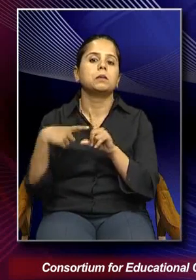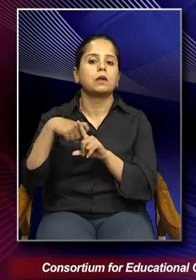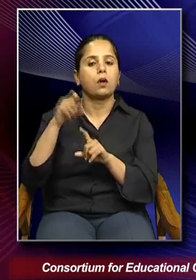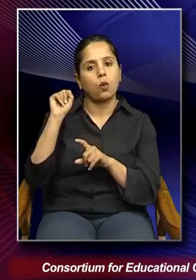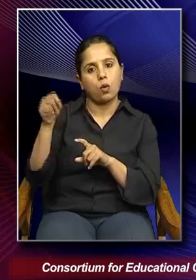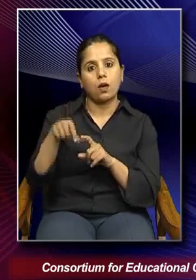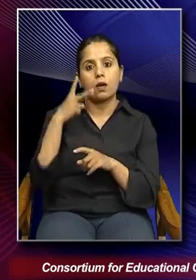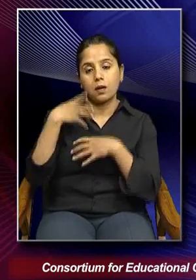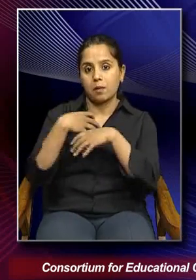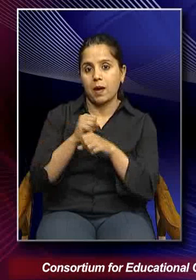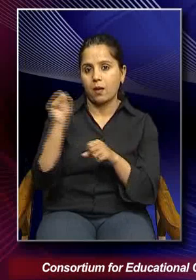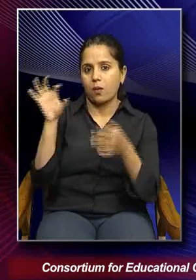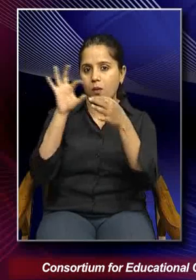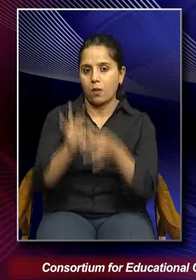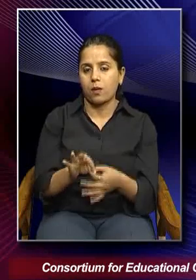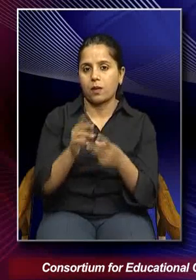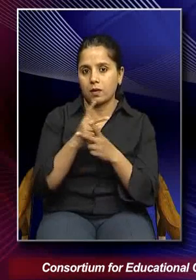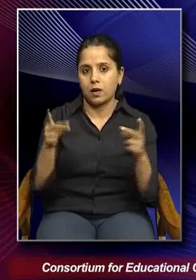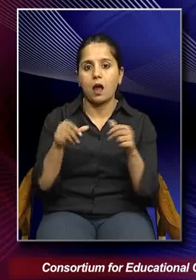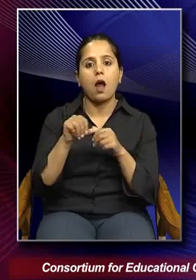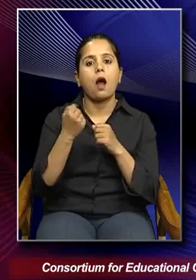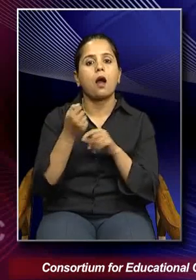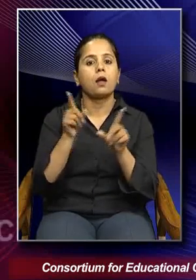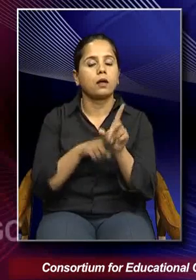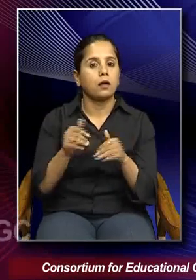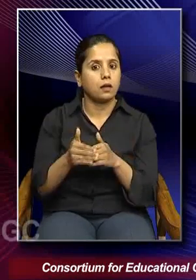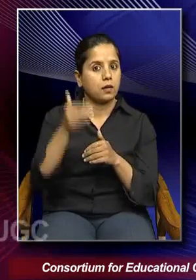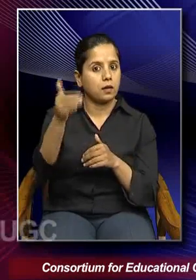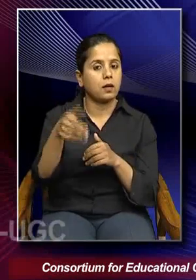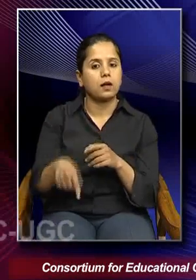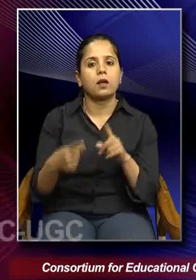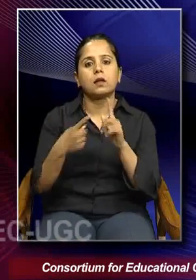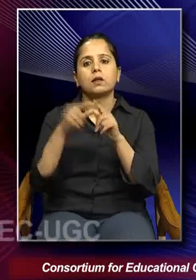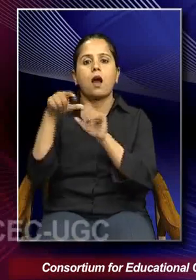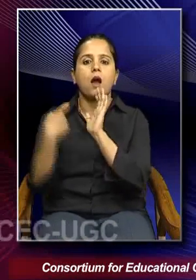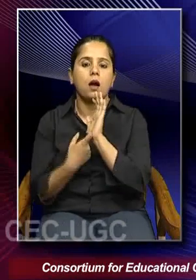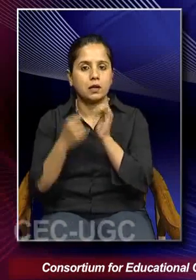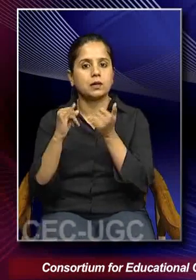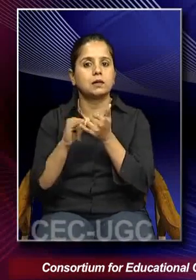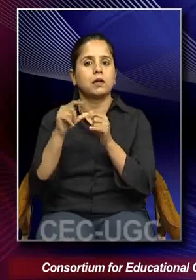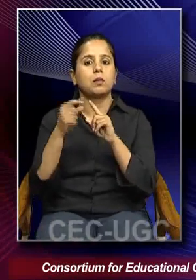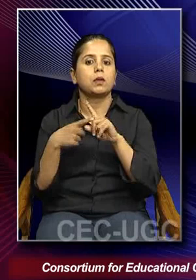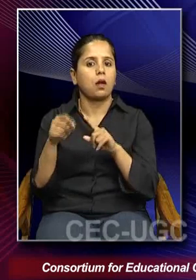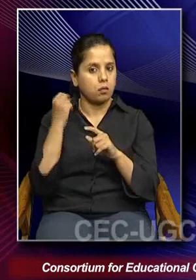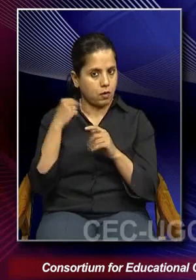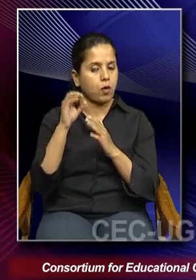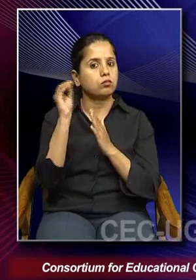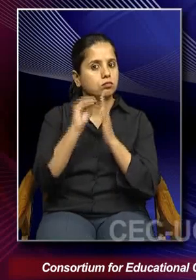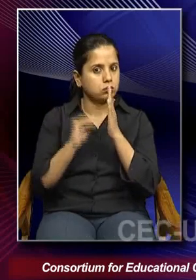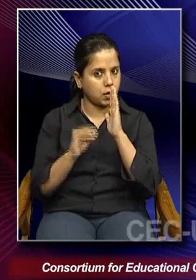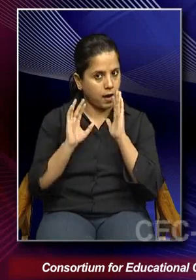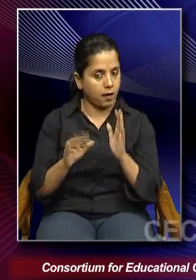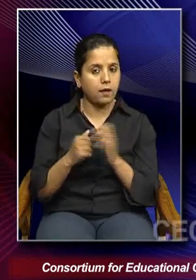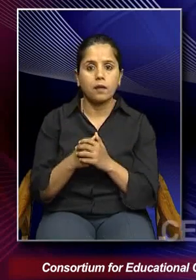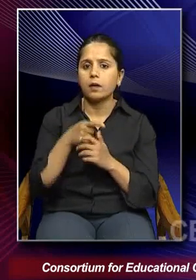इसके प्रकाशन के संदर्भ में अज्ञेय तार सप्तक की भूमिका में यह लिखा भी है